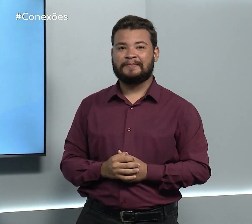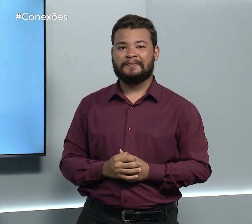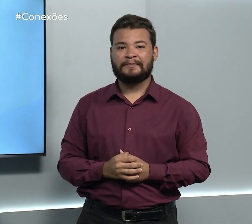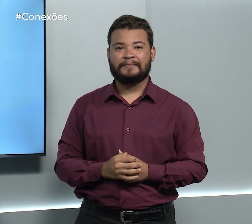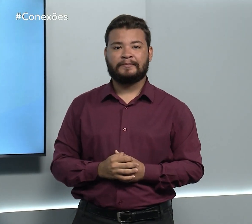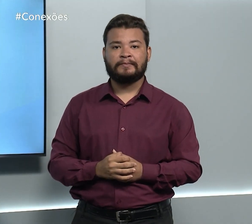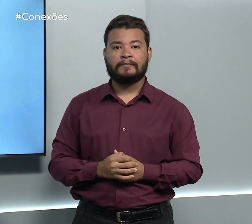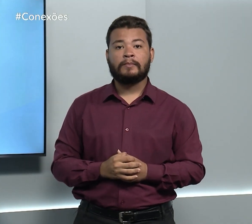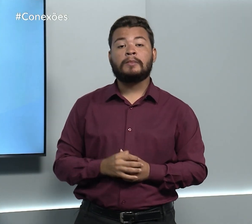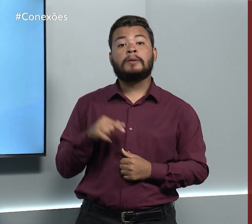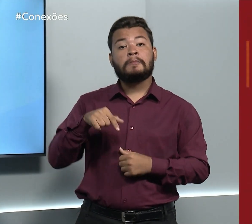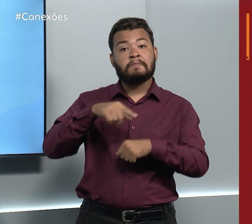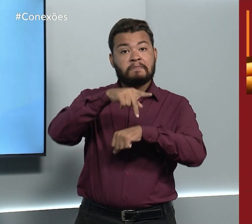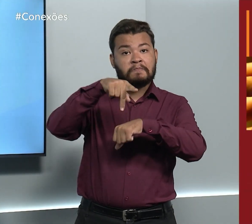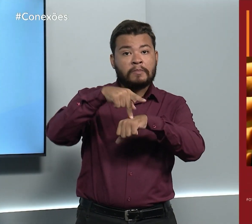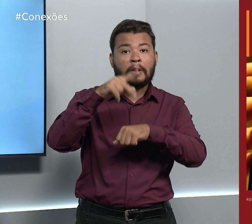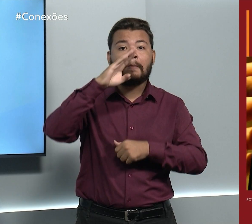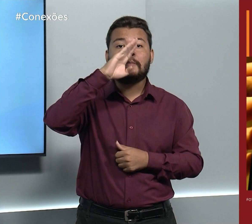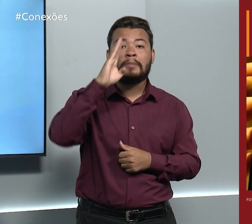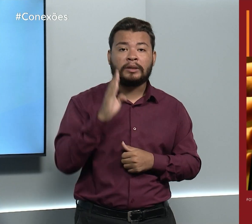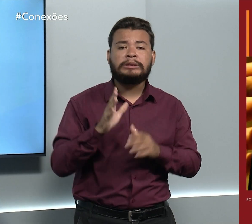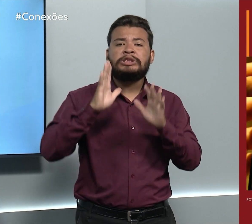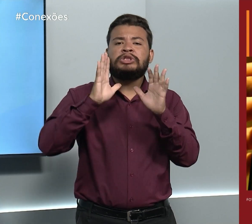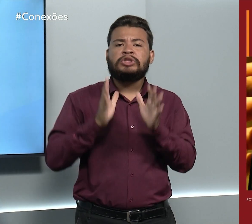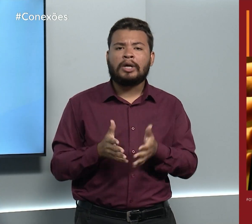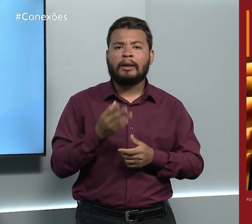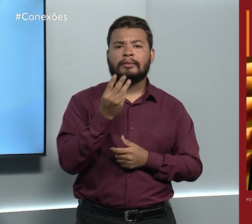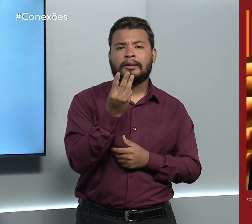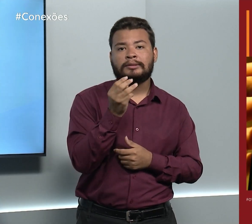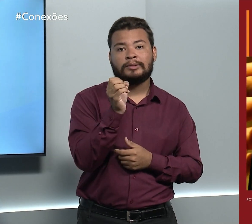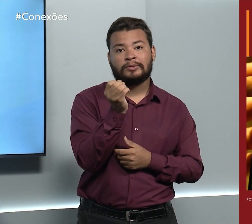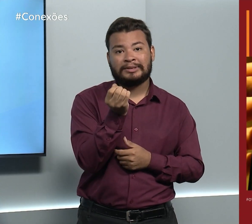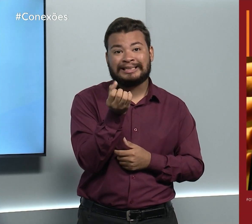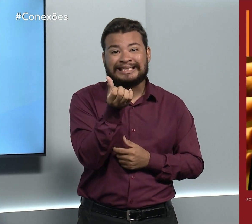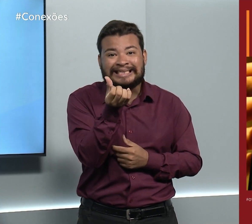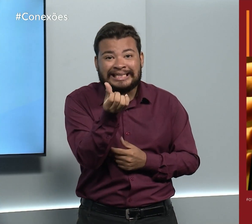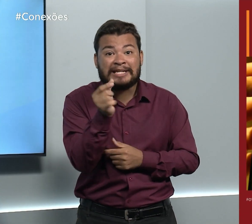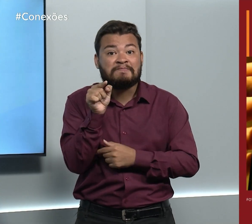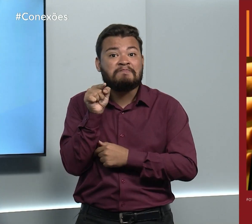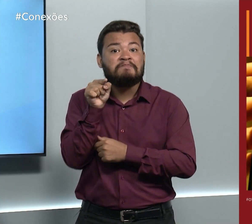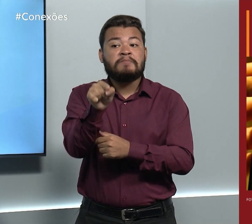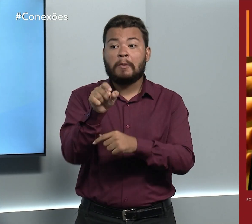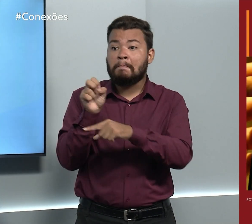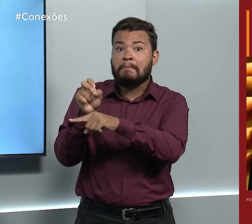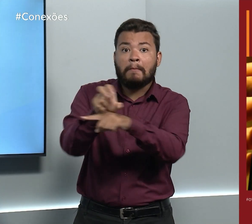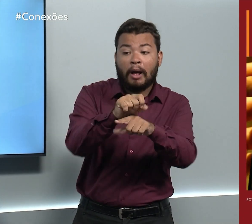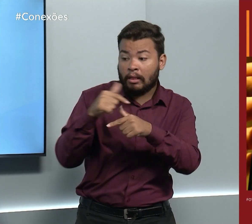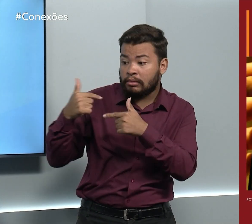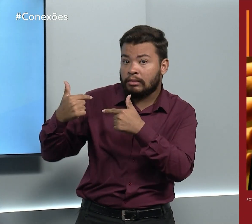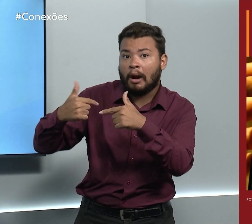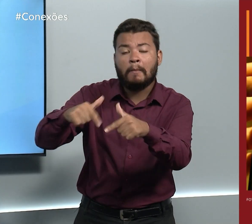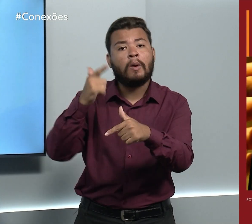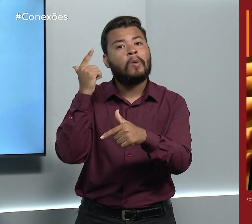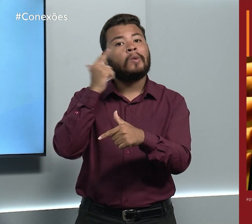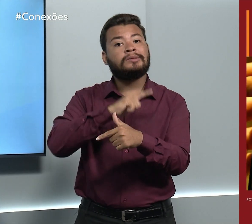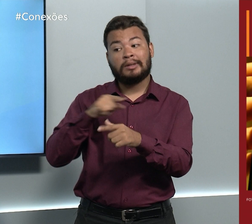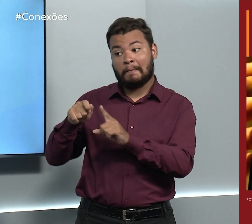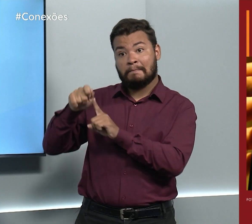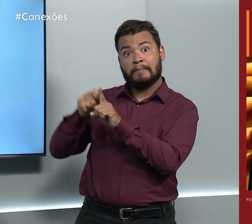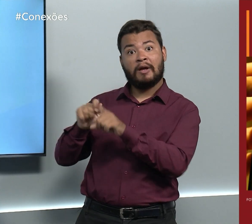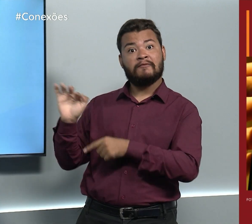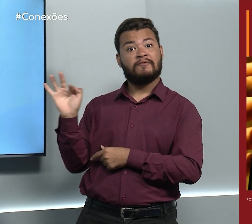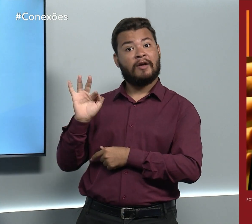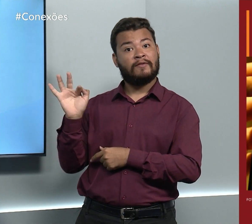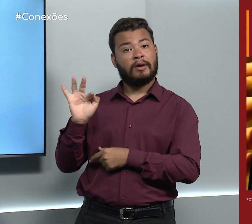O Brasil gerou mais de 306 mil empregos formais em fevereiro desse ano, segundo